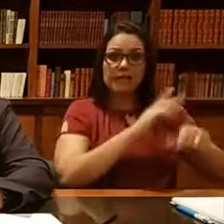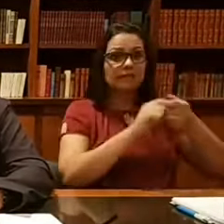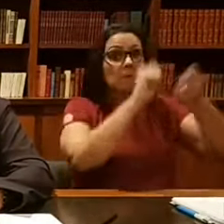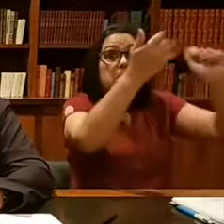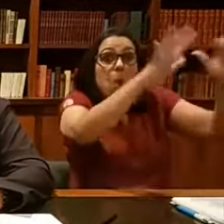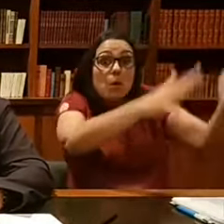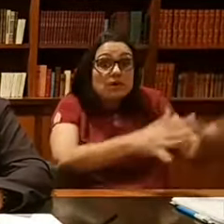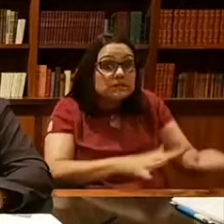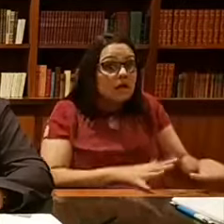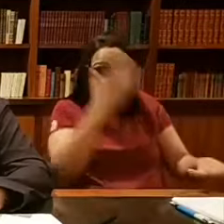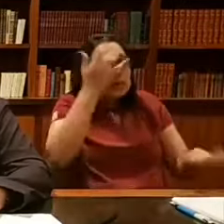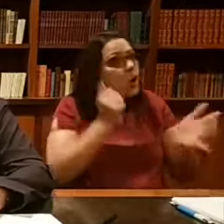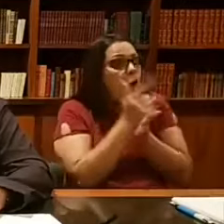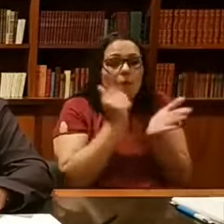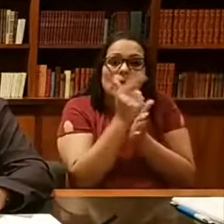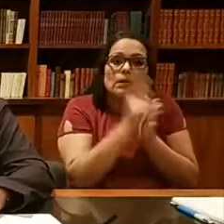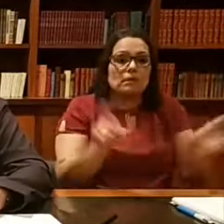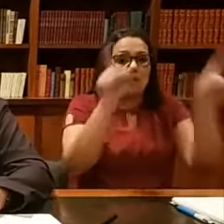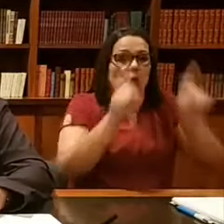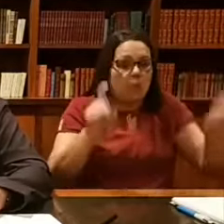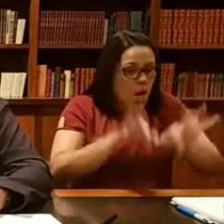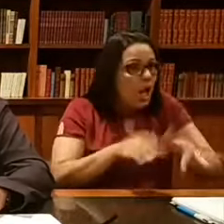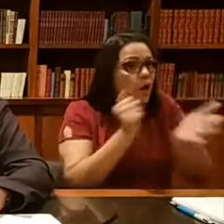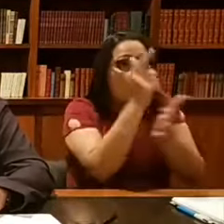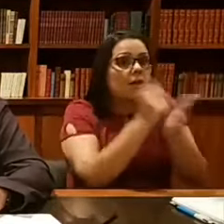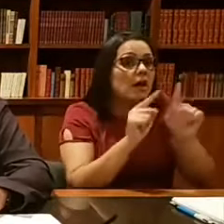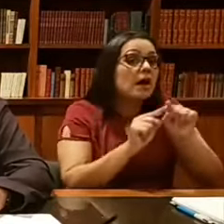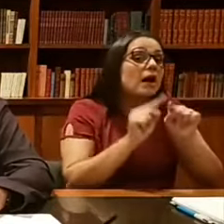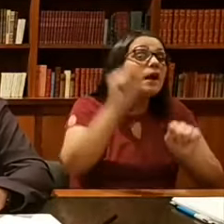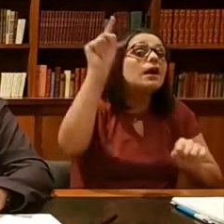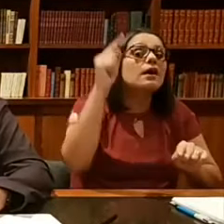compras online cresceram então 41%,